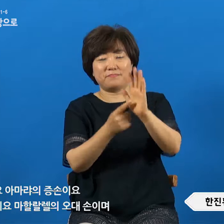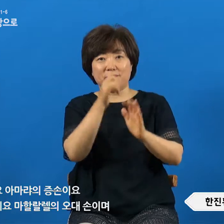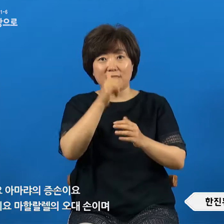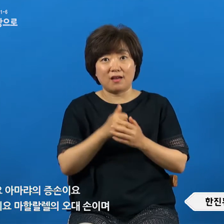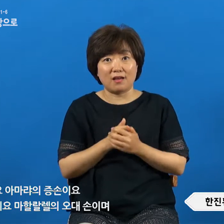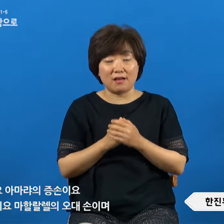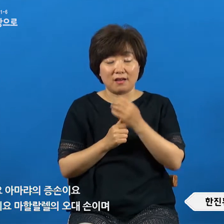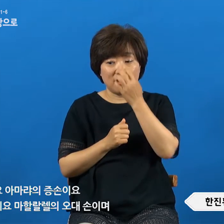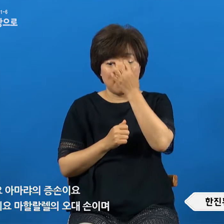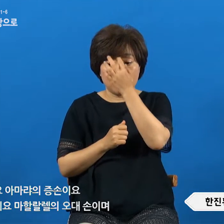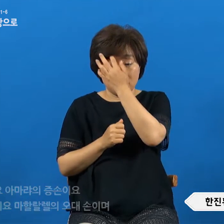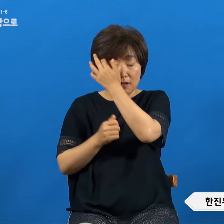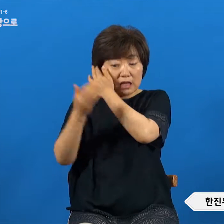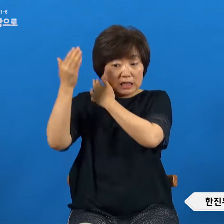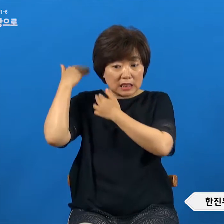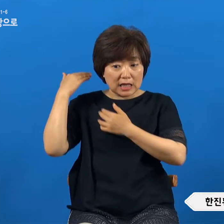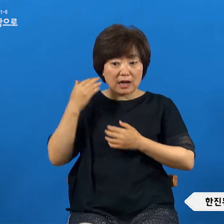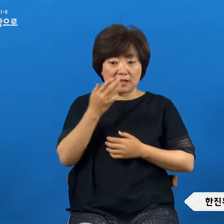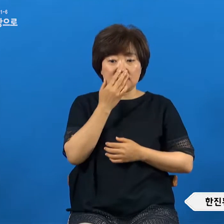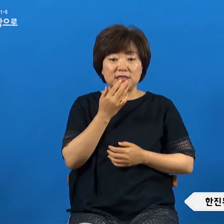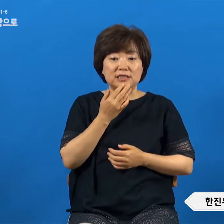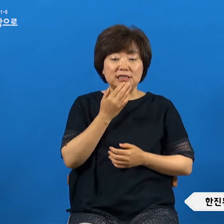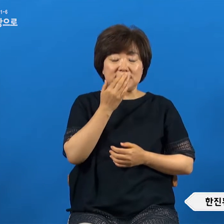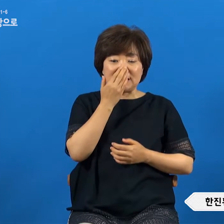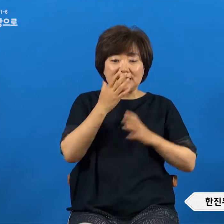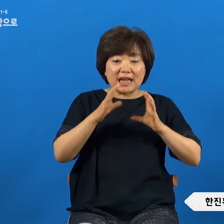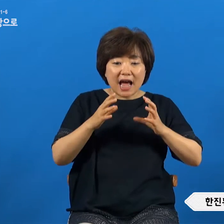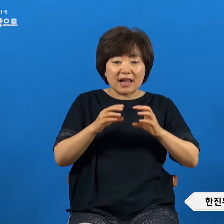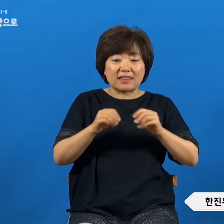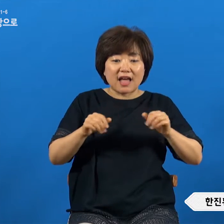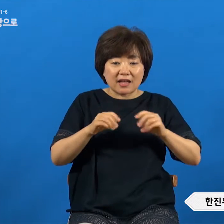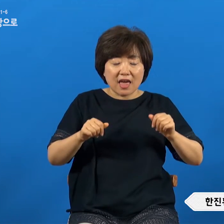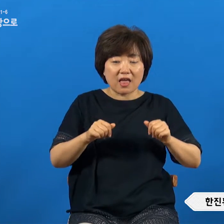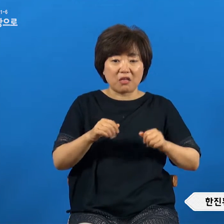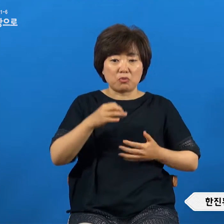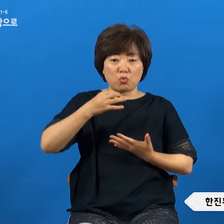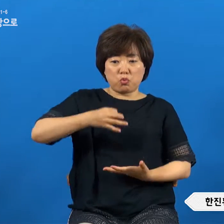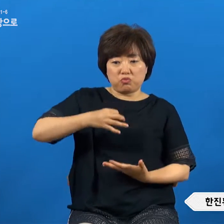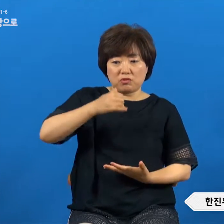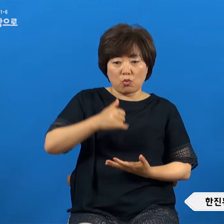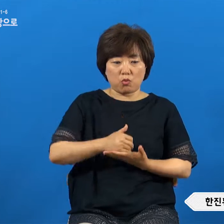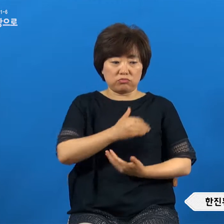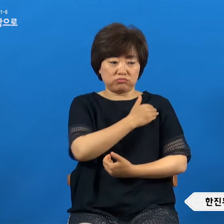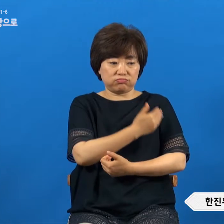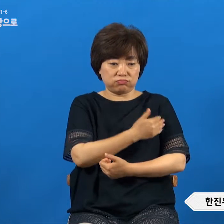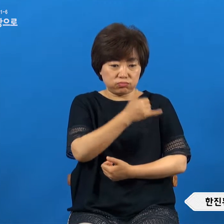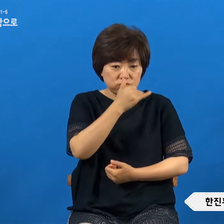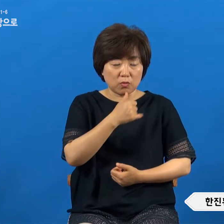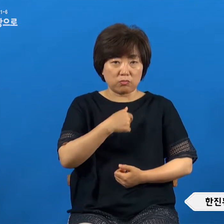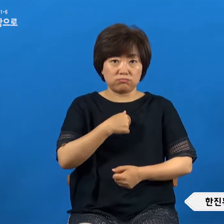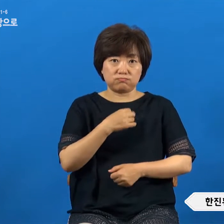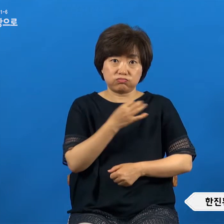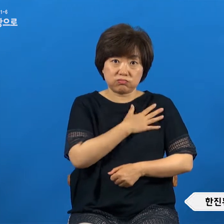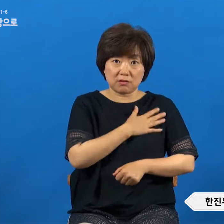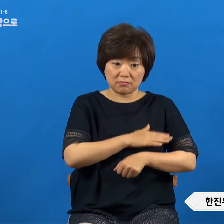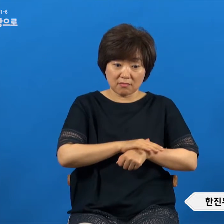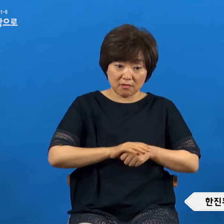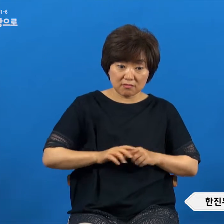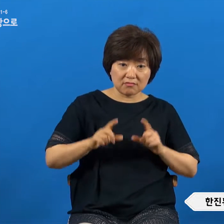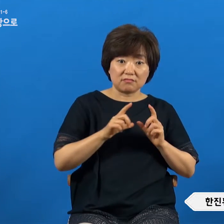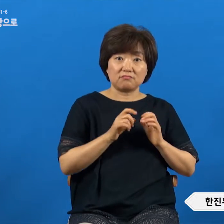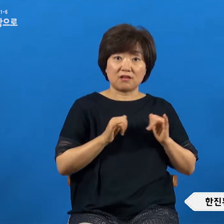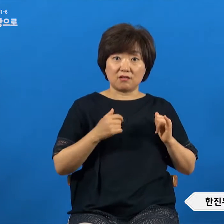보십시오. 그 당시에 이스라엘 땅에 돈도 좀 있고 또 권세도 있고 내놓으라고 하는